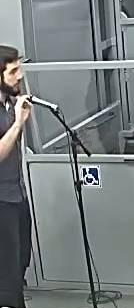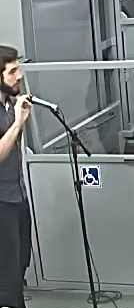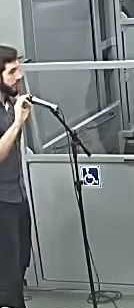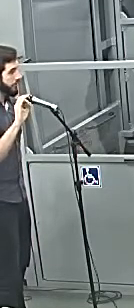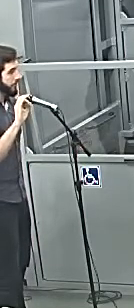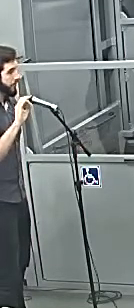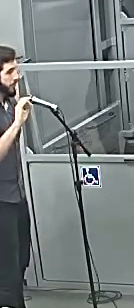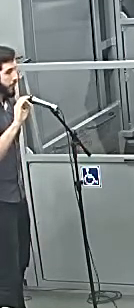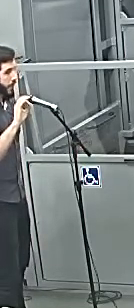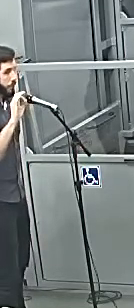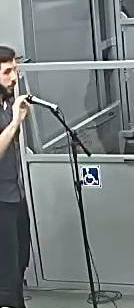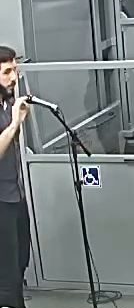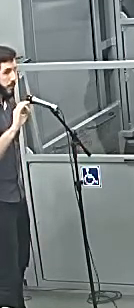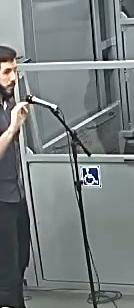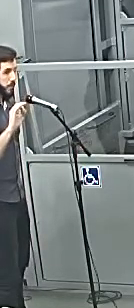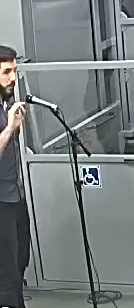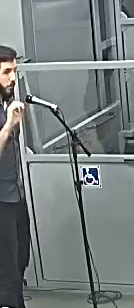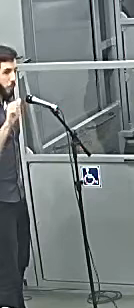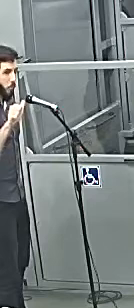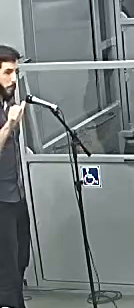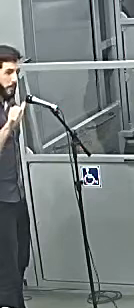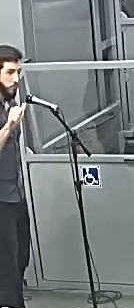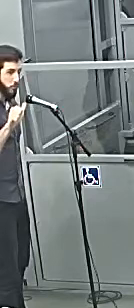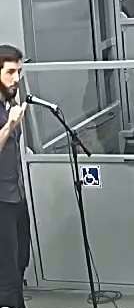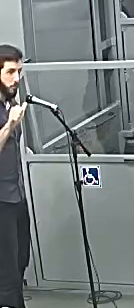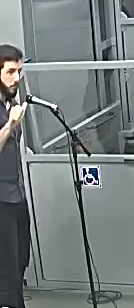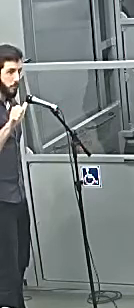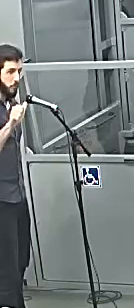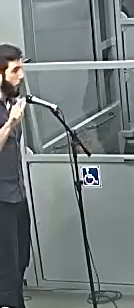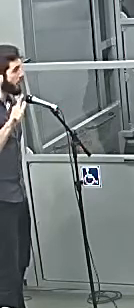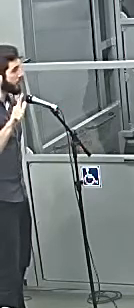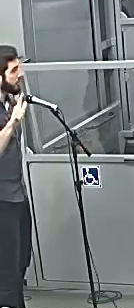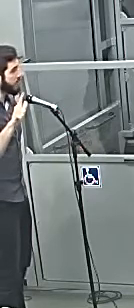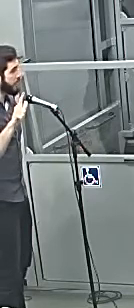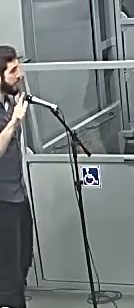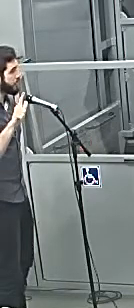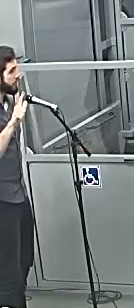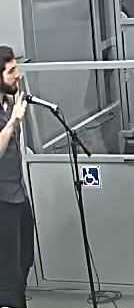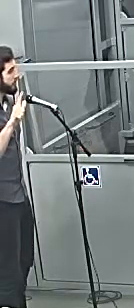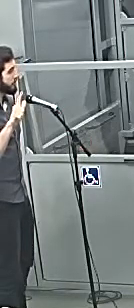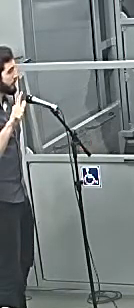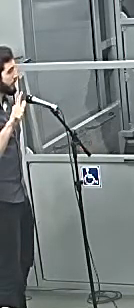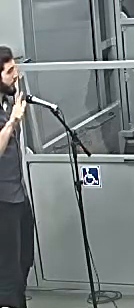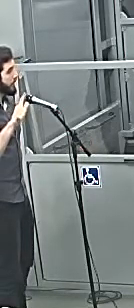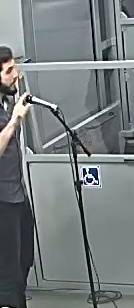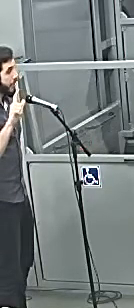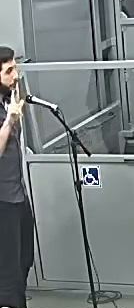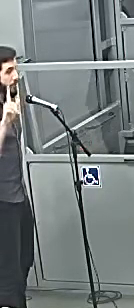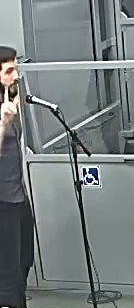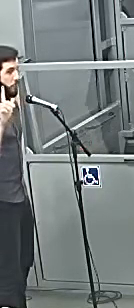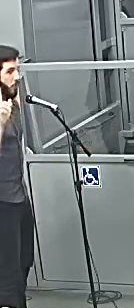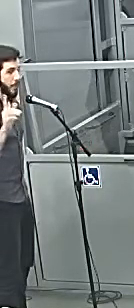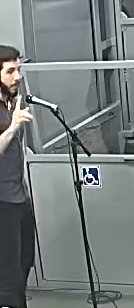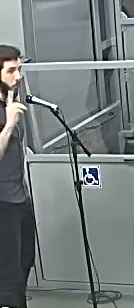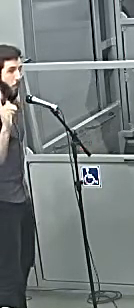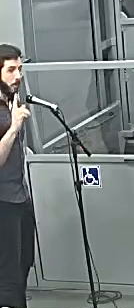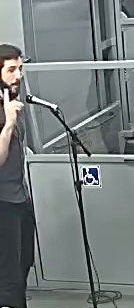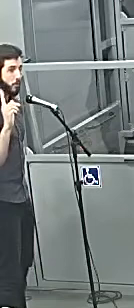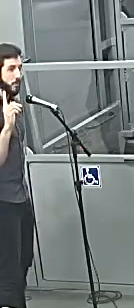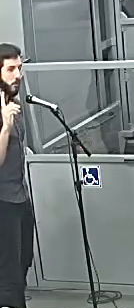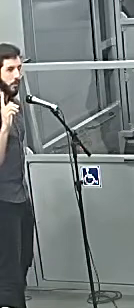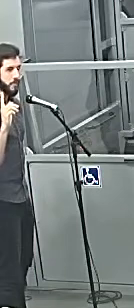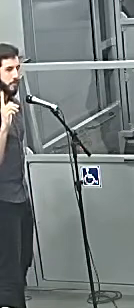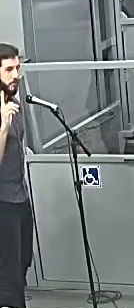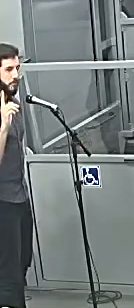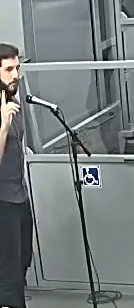dos fins as coisas têm um preço uma dignidade se ela pode ser trocada por